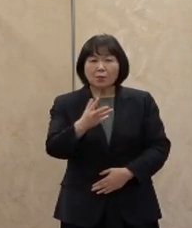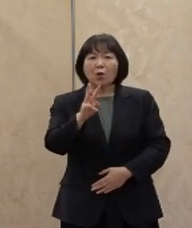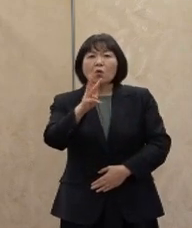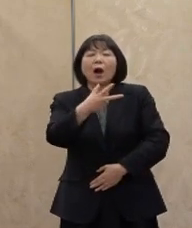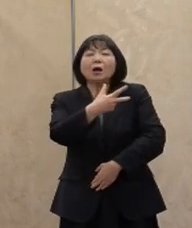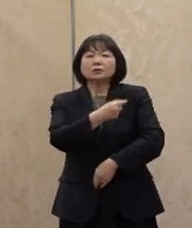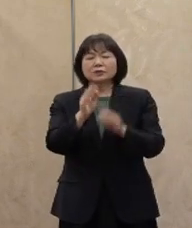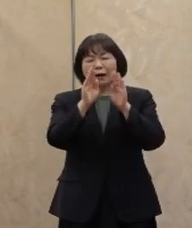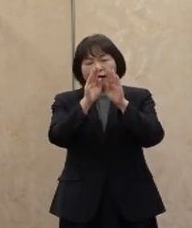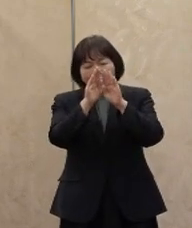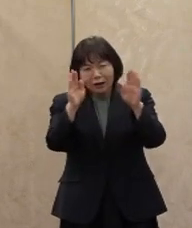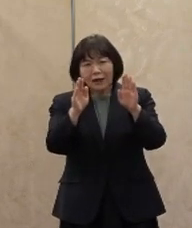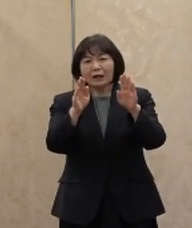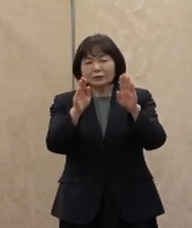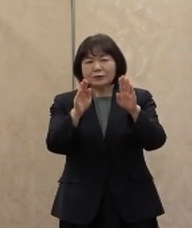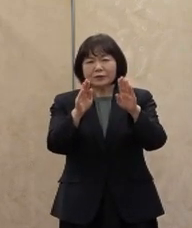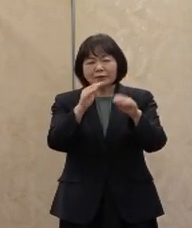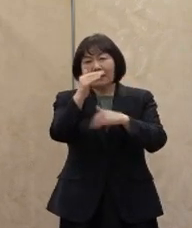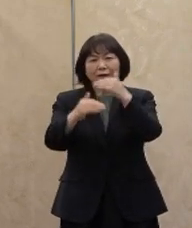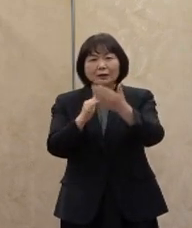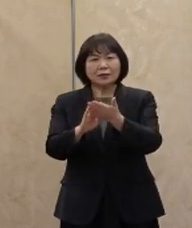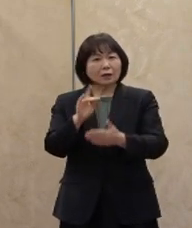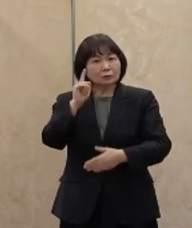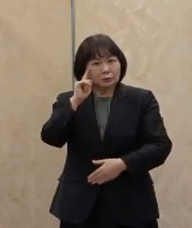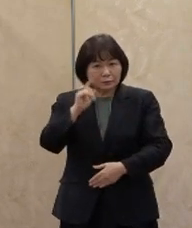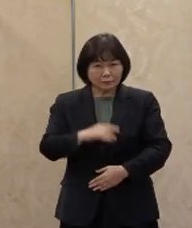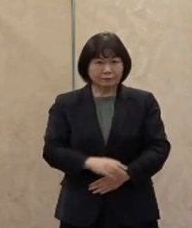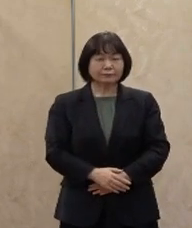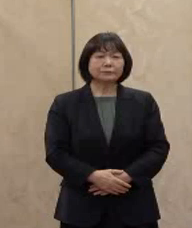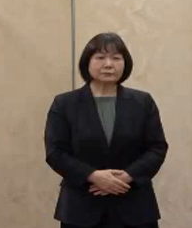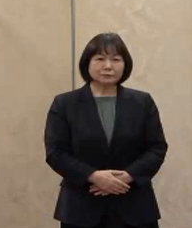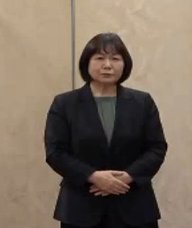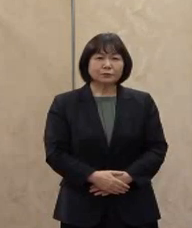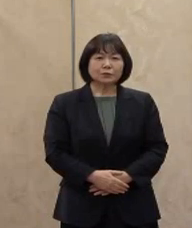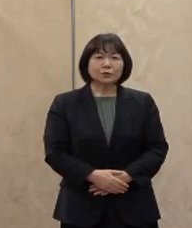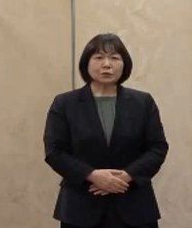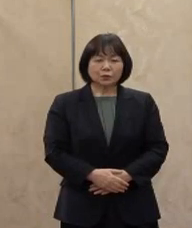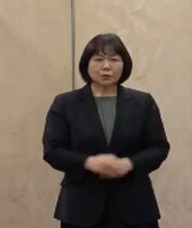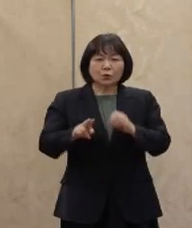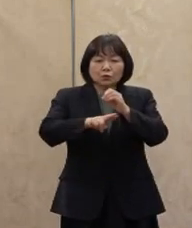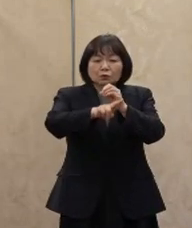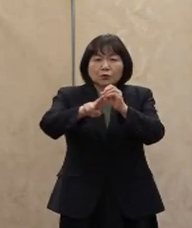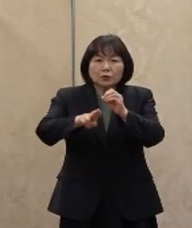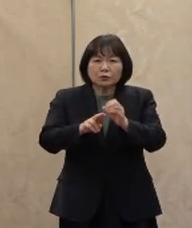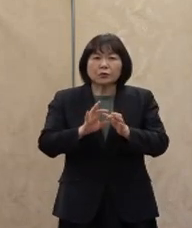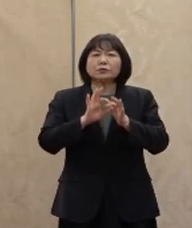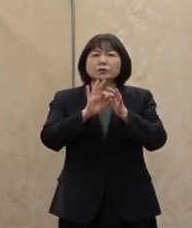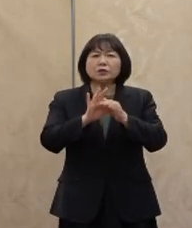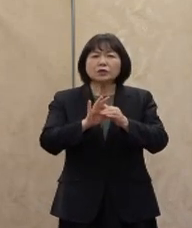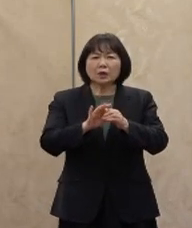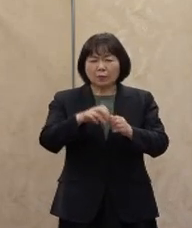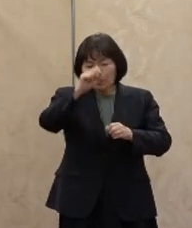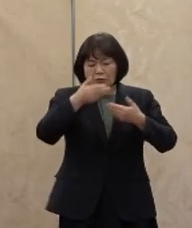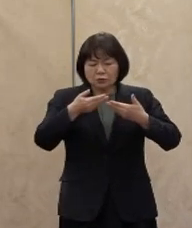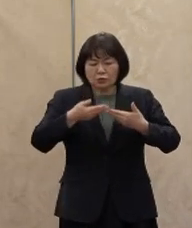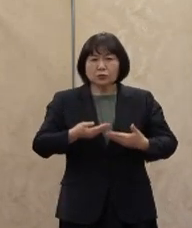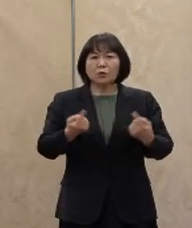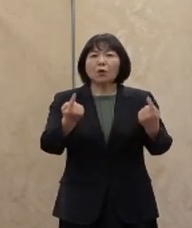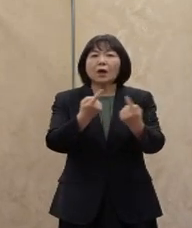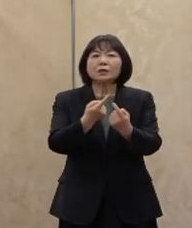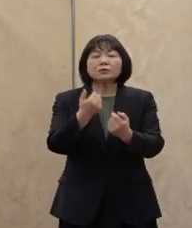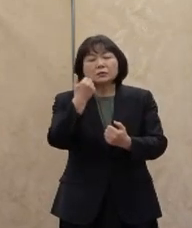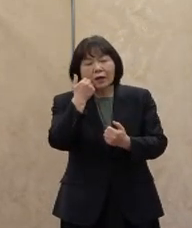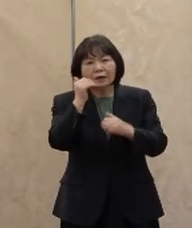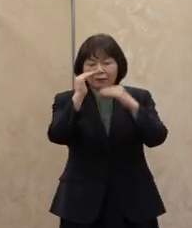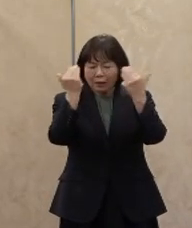な明るい兆しだと僕は思っています。このウイルスについても重症化する方っていうのはほぼ見えて